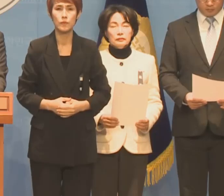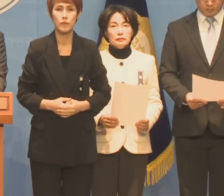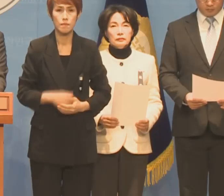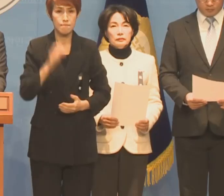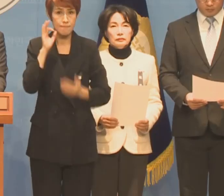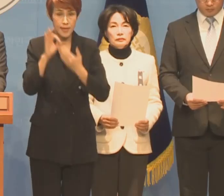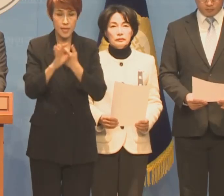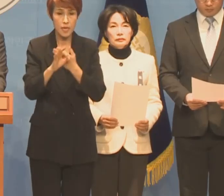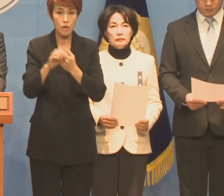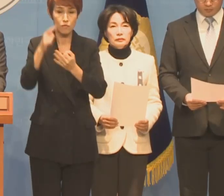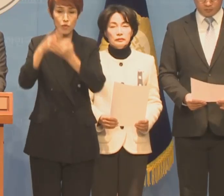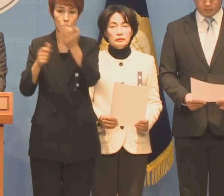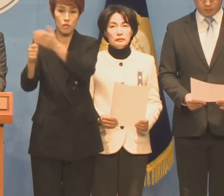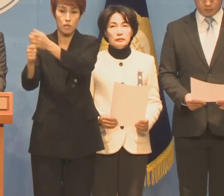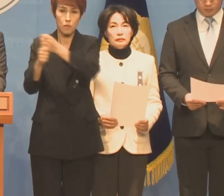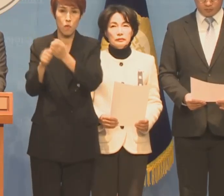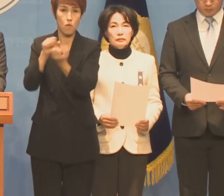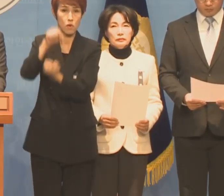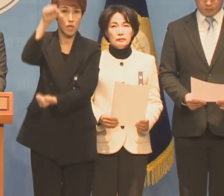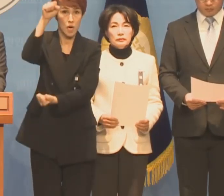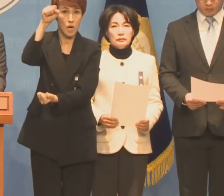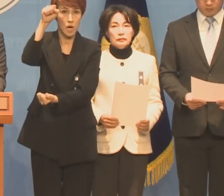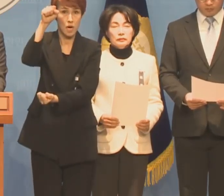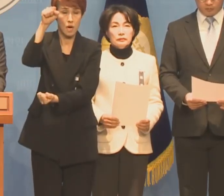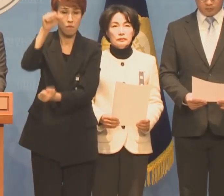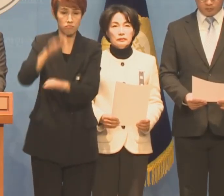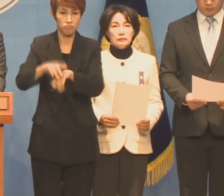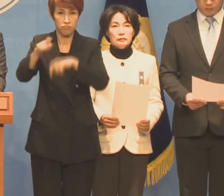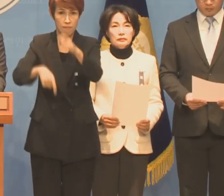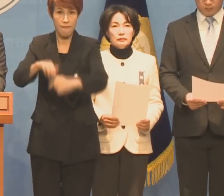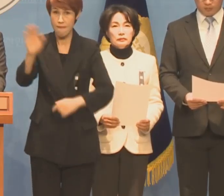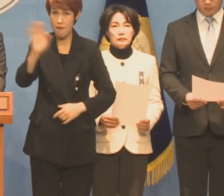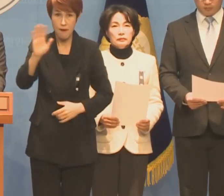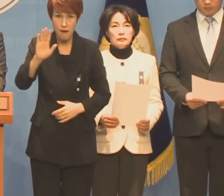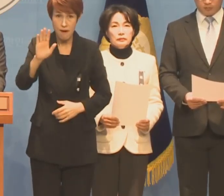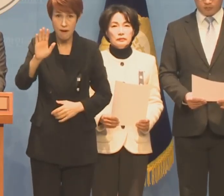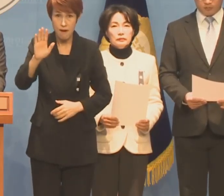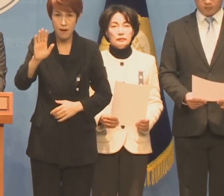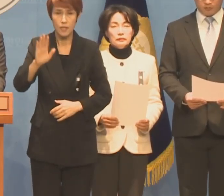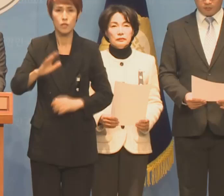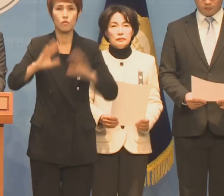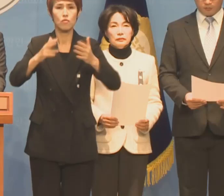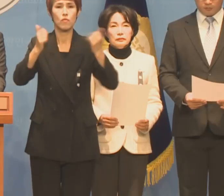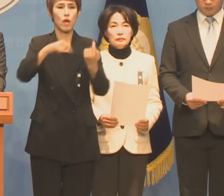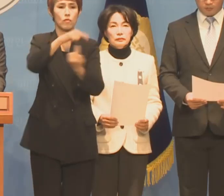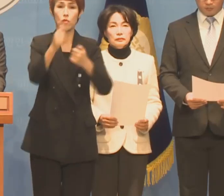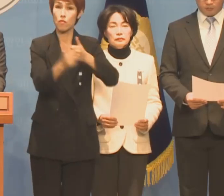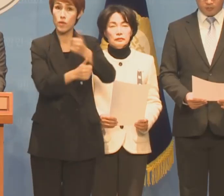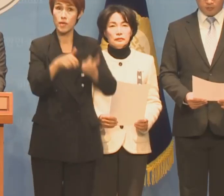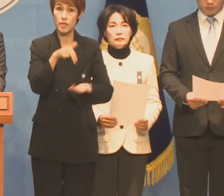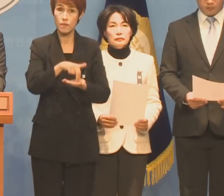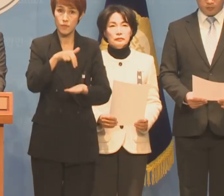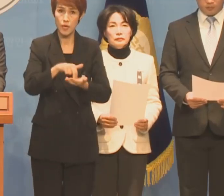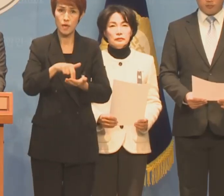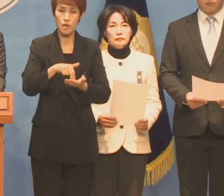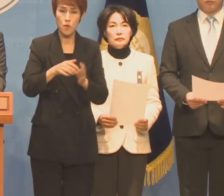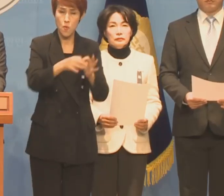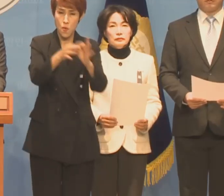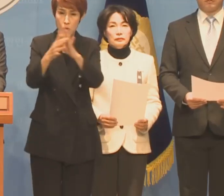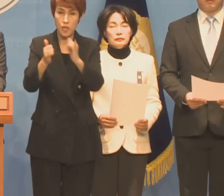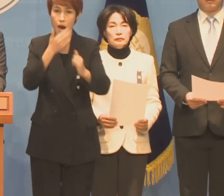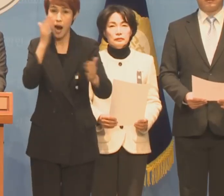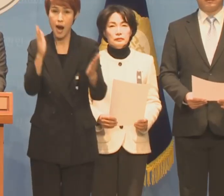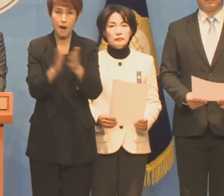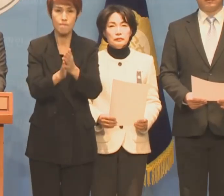만일 윤석열 체포영장이 충실히 집행되지 않는다면 국회 운영위는 관련자들의 내란범